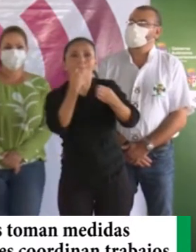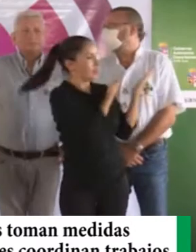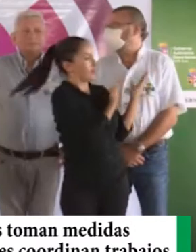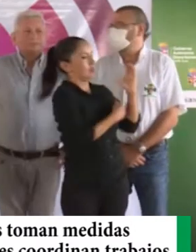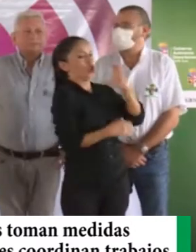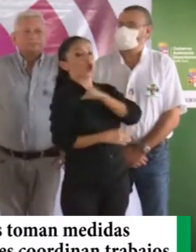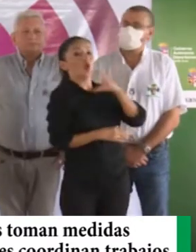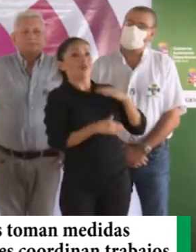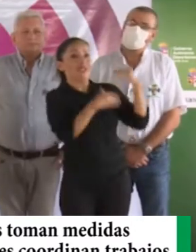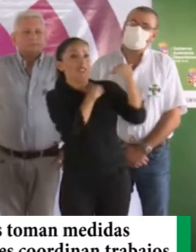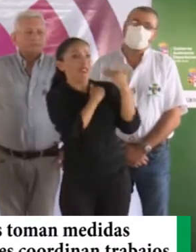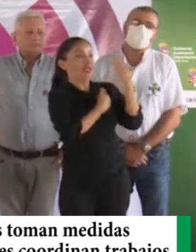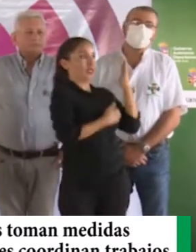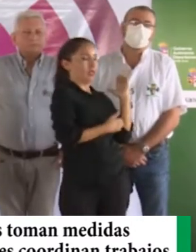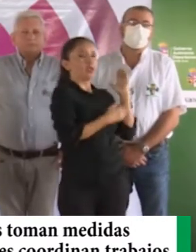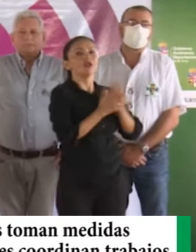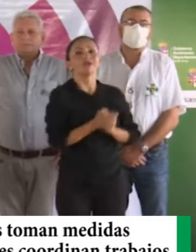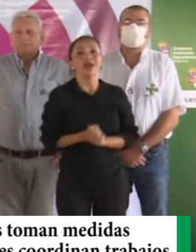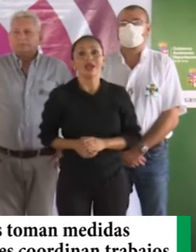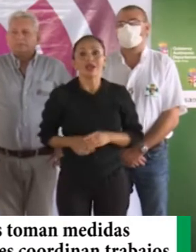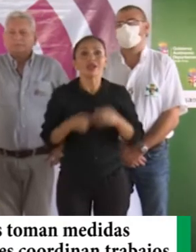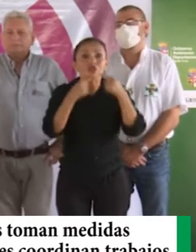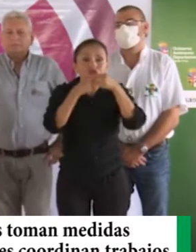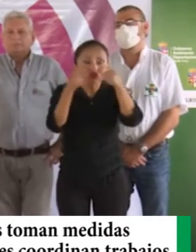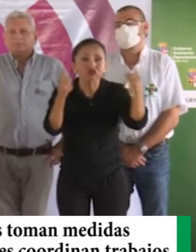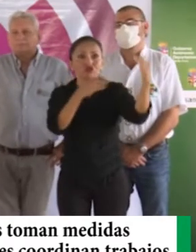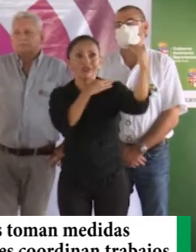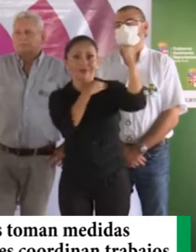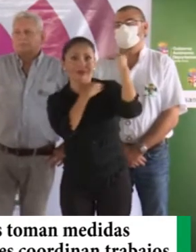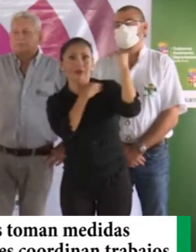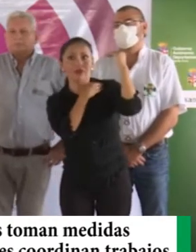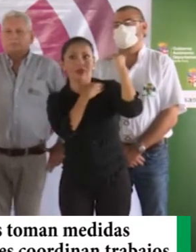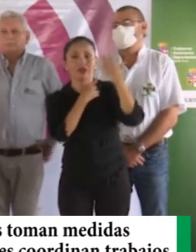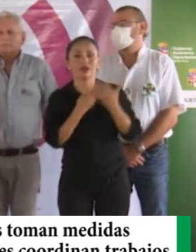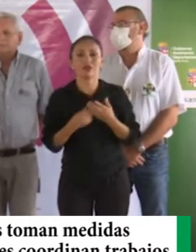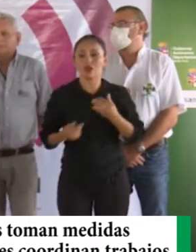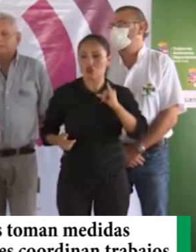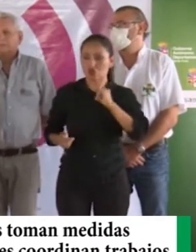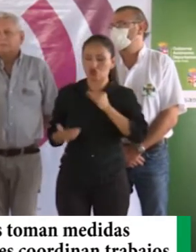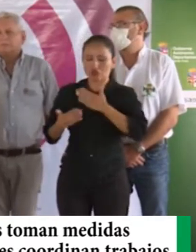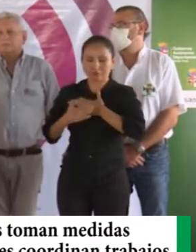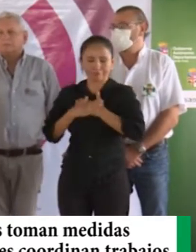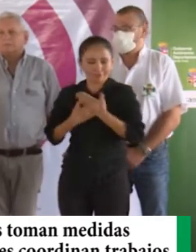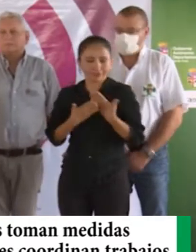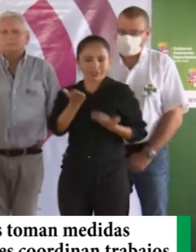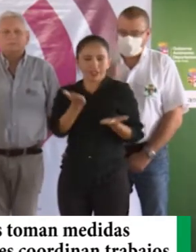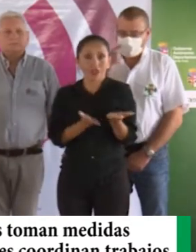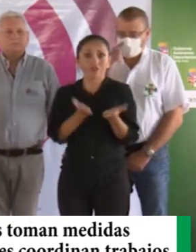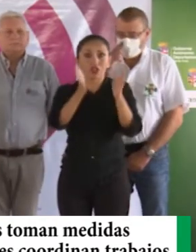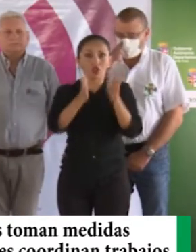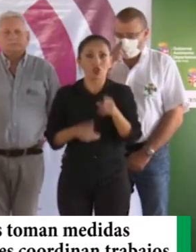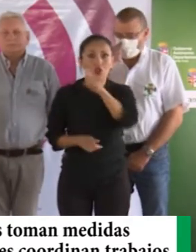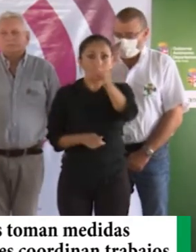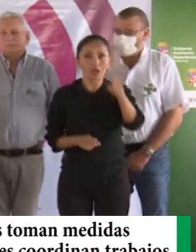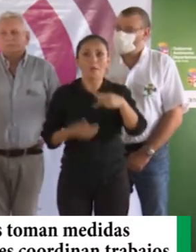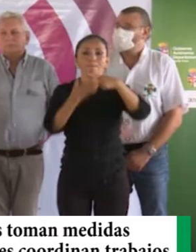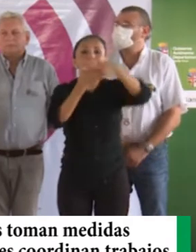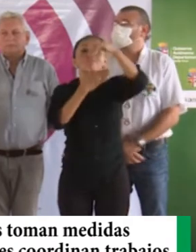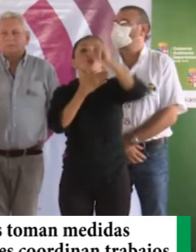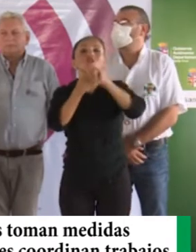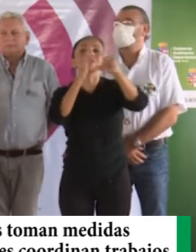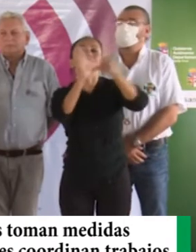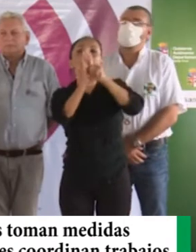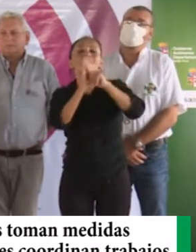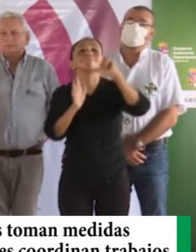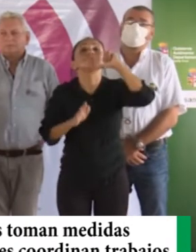Ganadero. Indicar que Santa Cruz de la Sierra, esta servidora de ustedes, ha hecho el proyecto de ley.